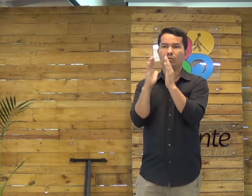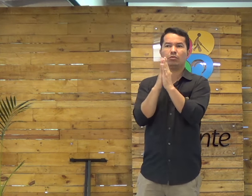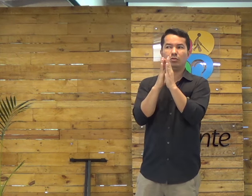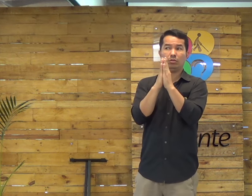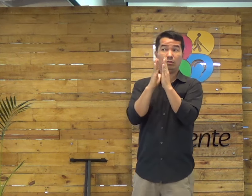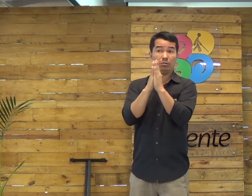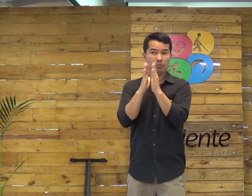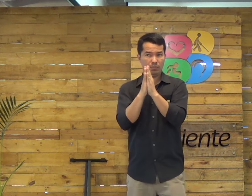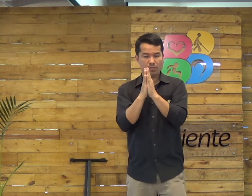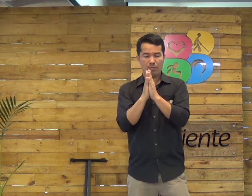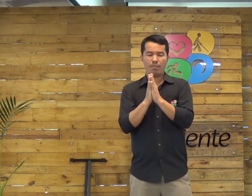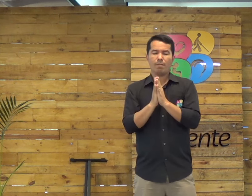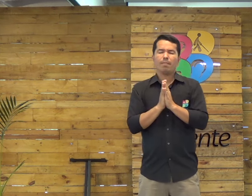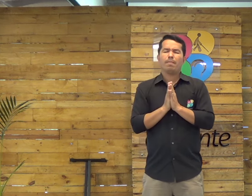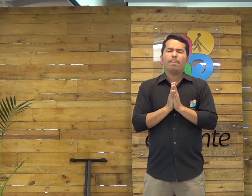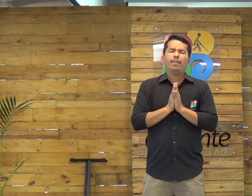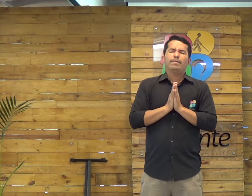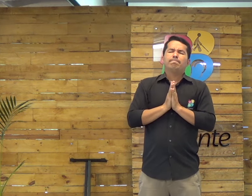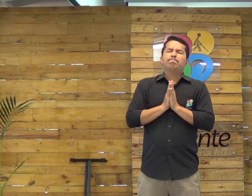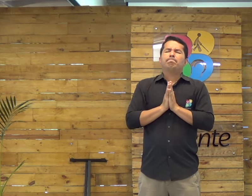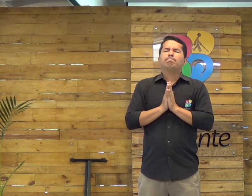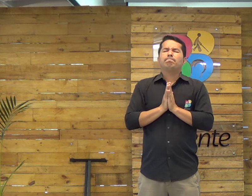Ok, ok. Vamos orar agora, então.